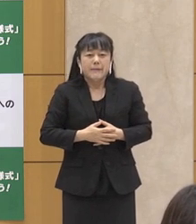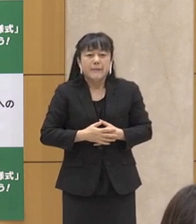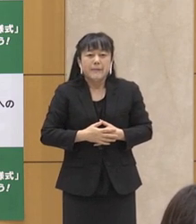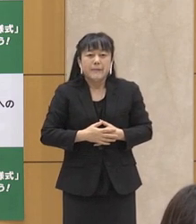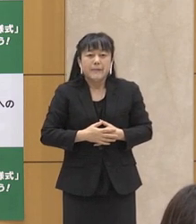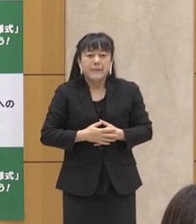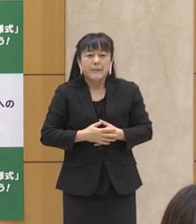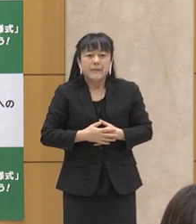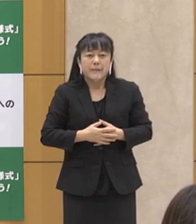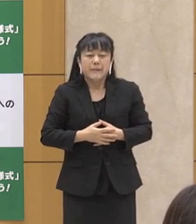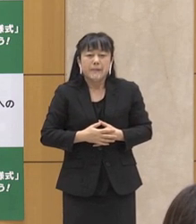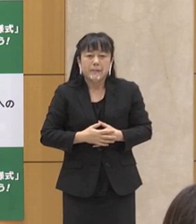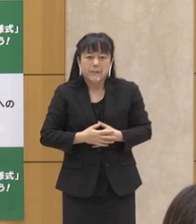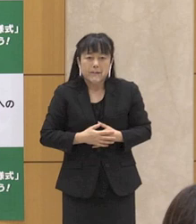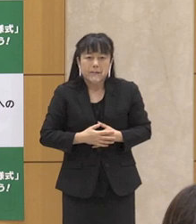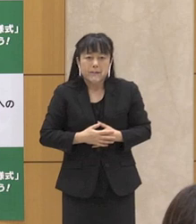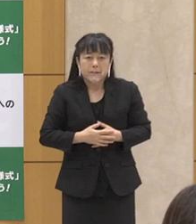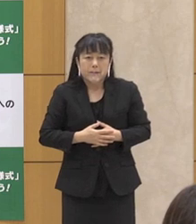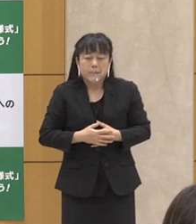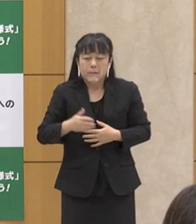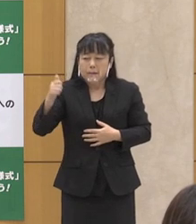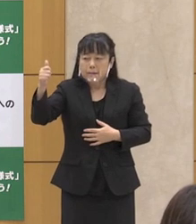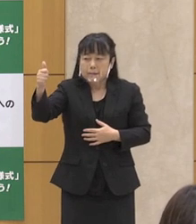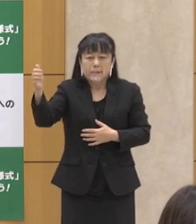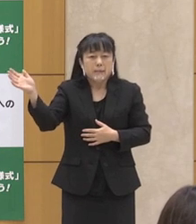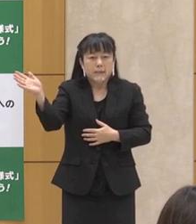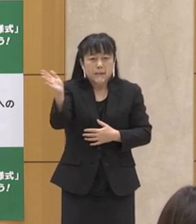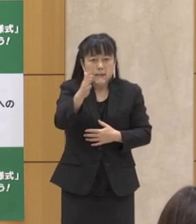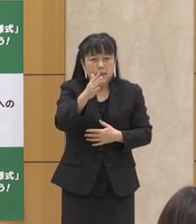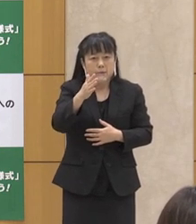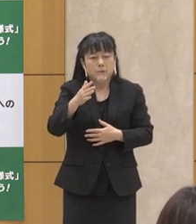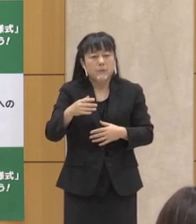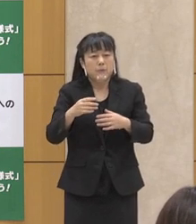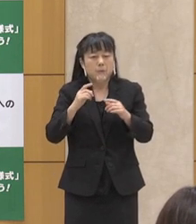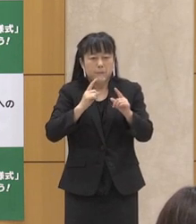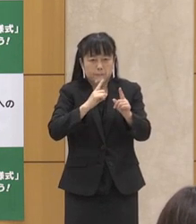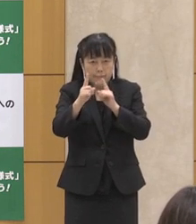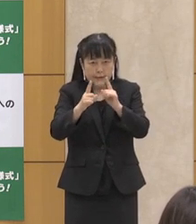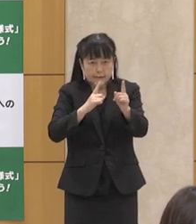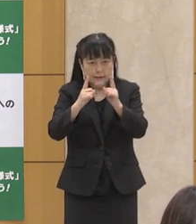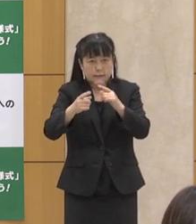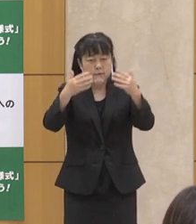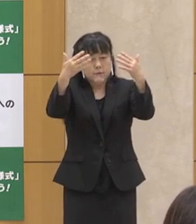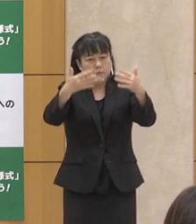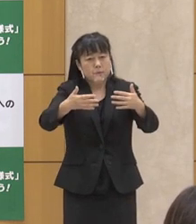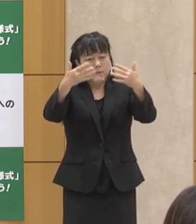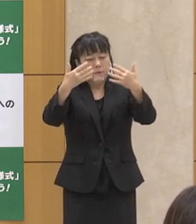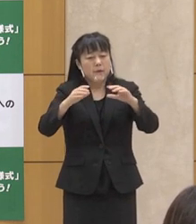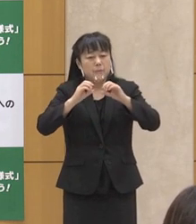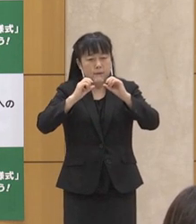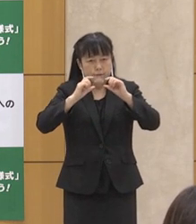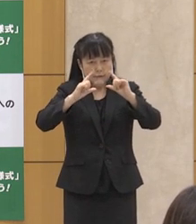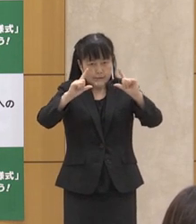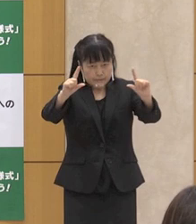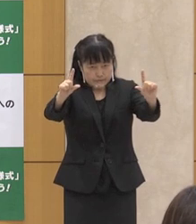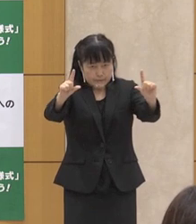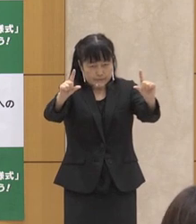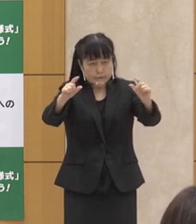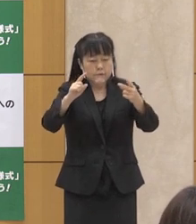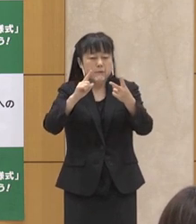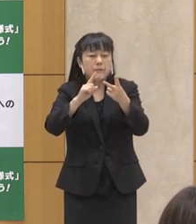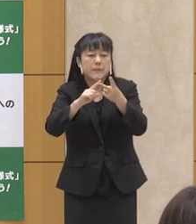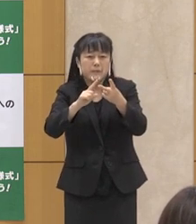行っていくのが、まあ、知事からのメッセージ動画を取り急ぎ発信されるということと、あとは